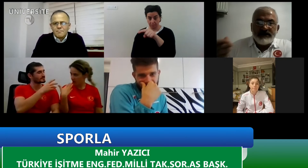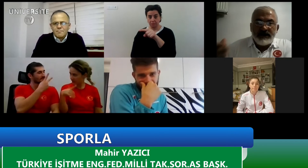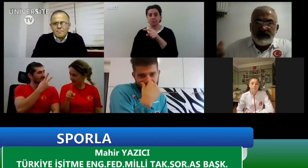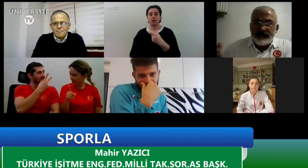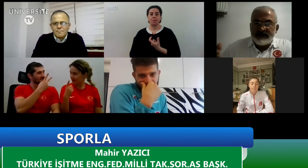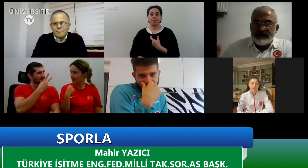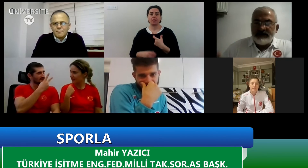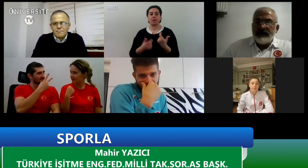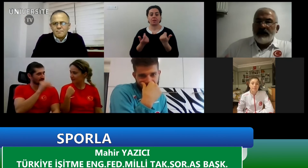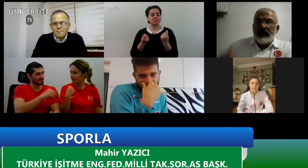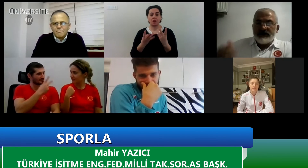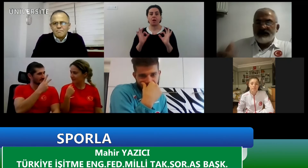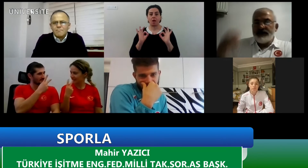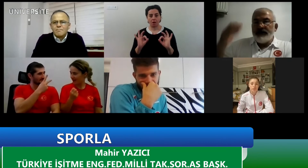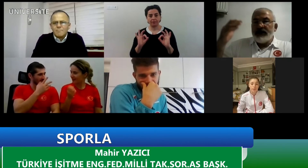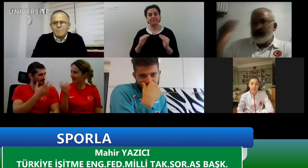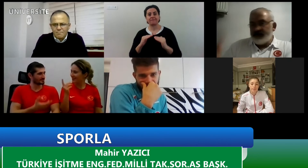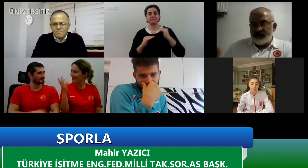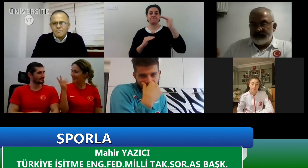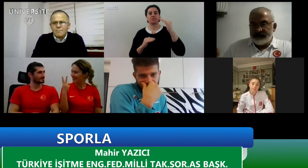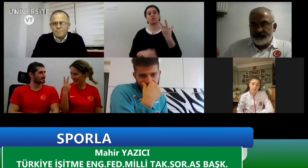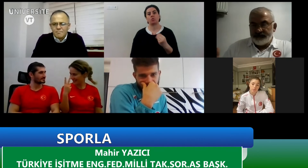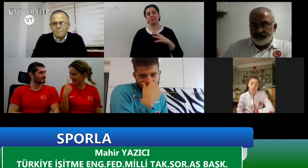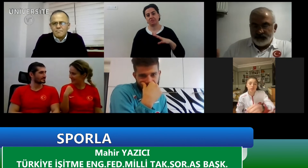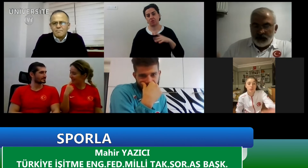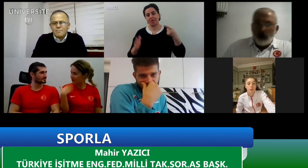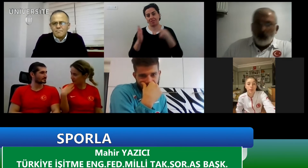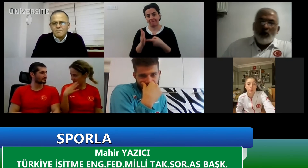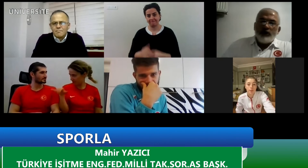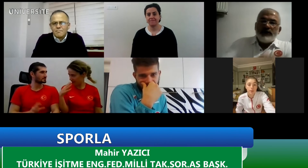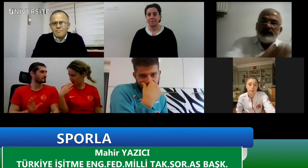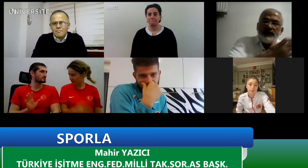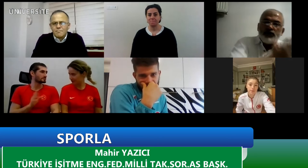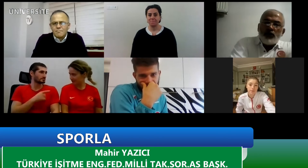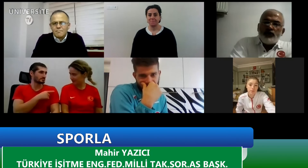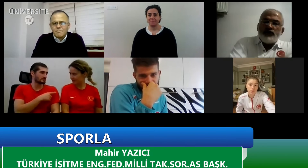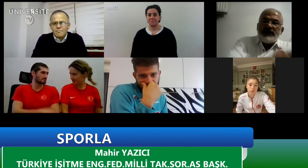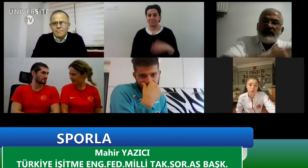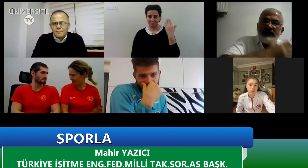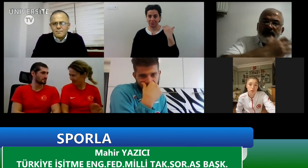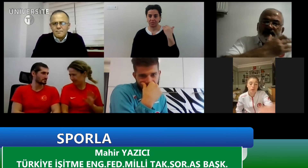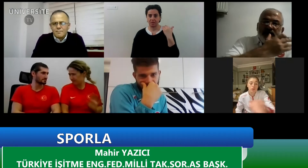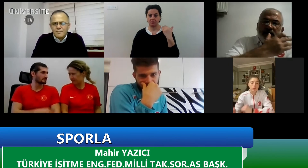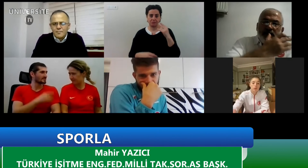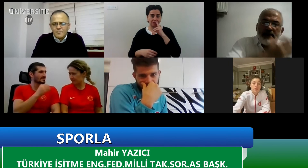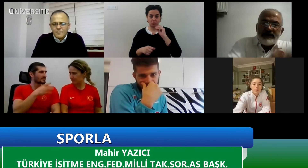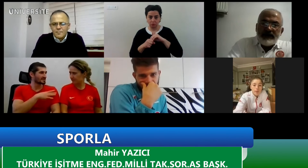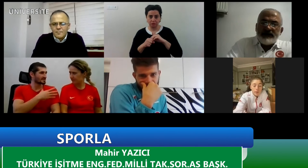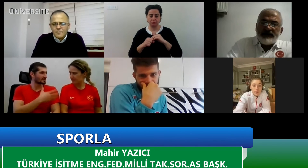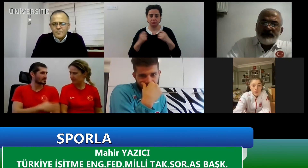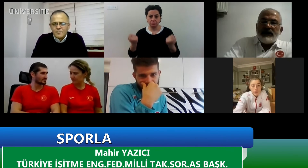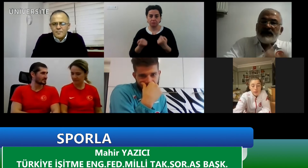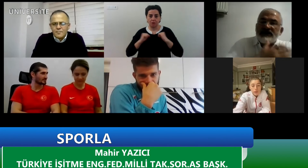madalya sayılarımızı artırabilmek hedefimiz. O zaman çok düzenli ve kaliteli